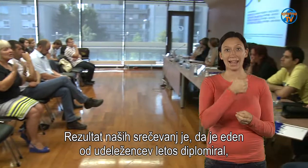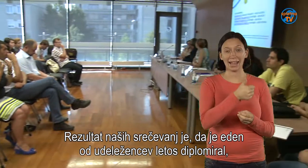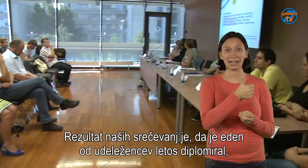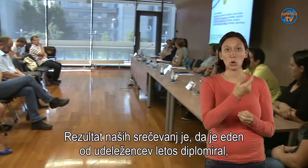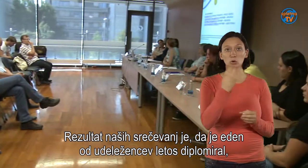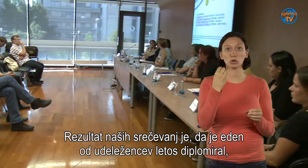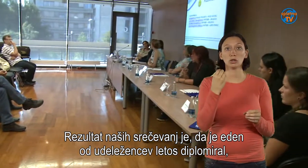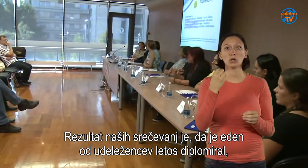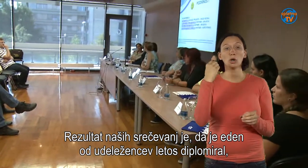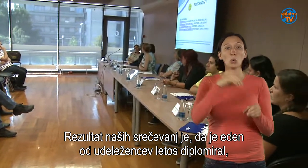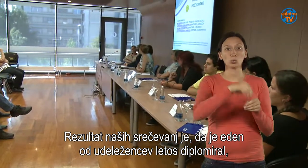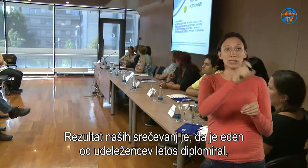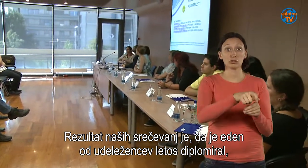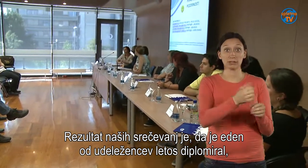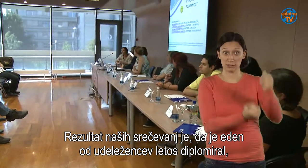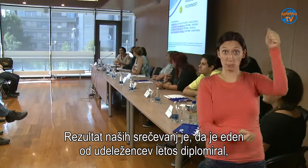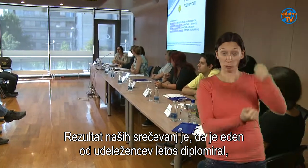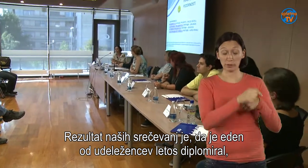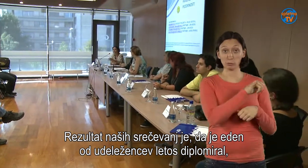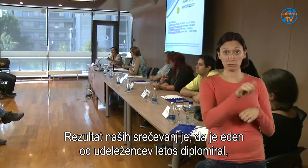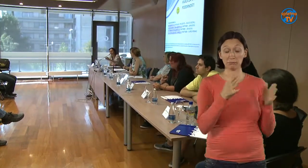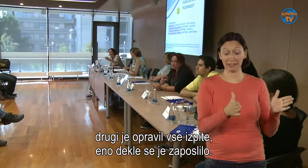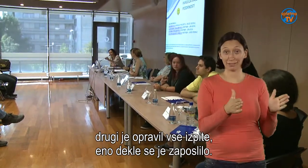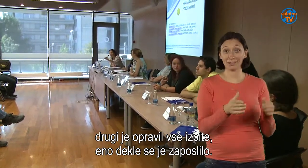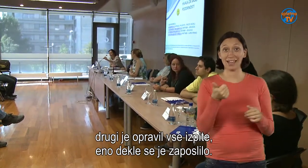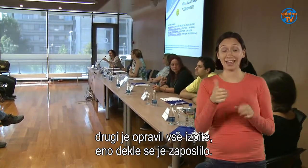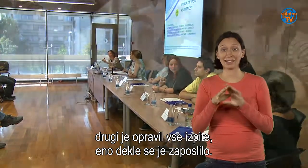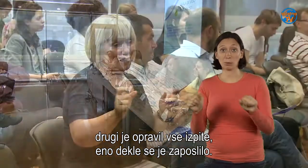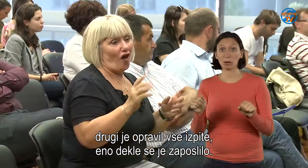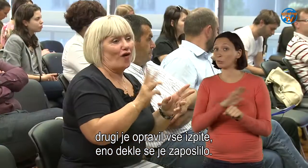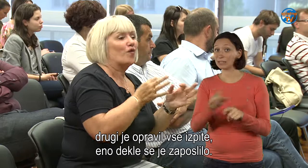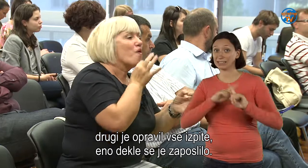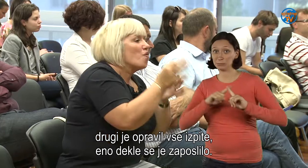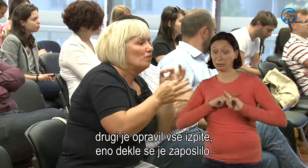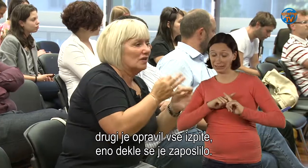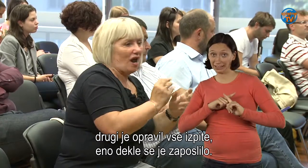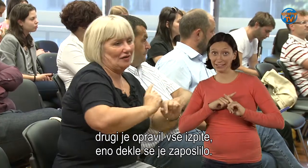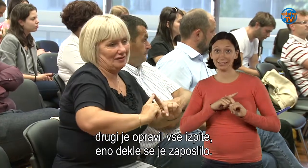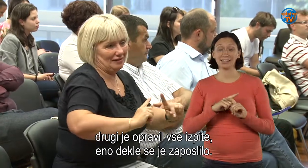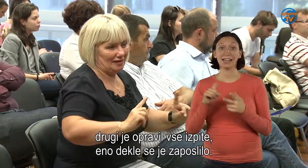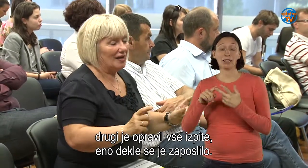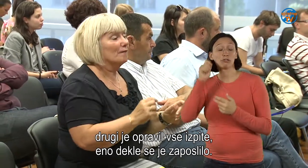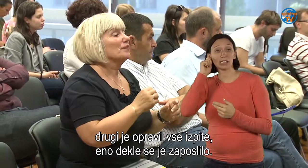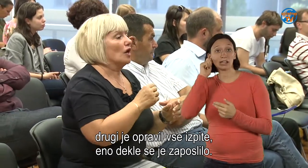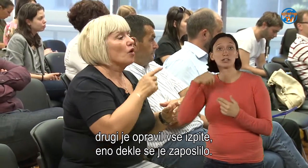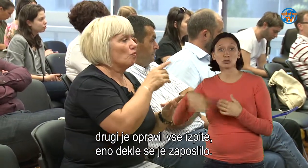od udeležencev diplomiral v tem letu, eden je opravil čisto vse izpite, eno dekle je šlo v